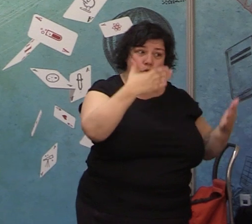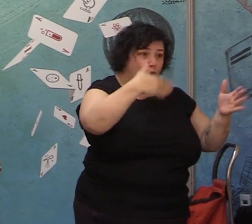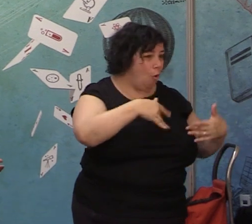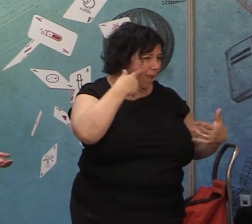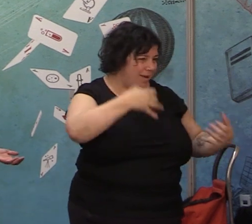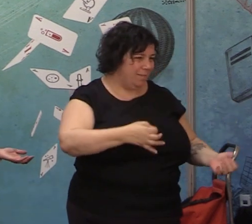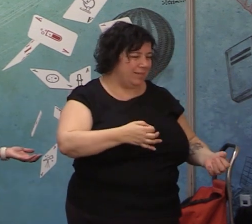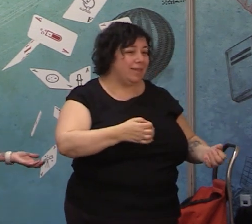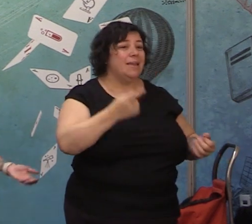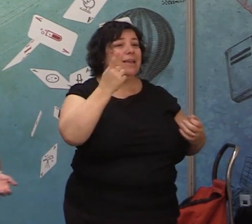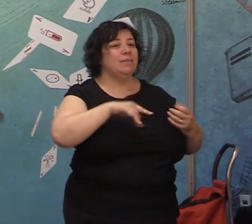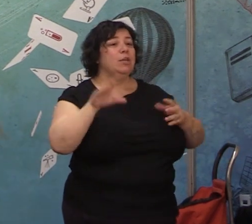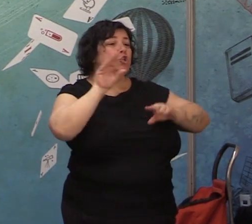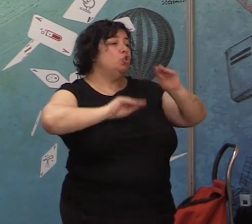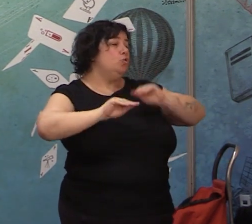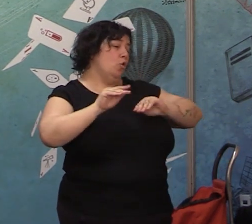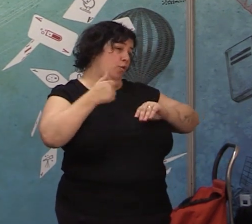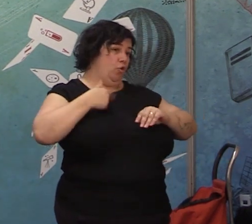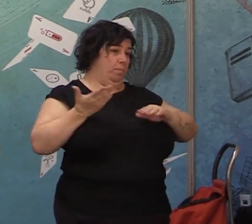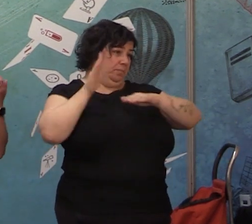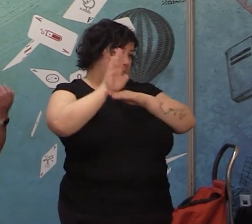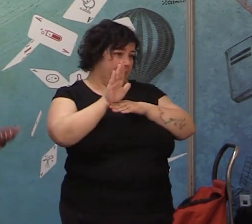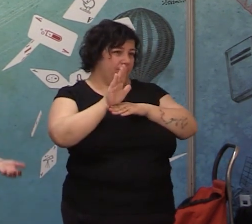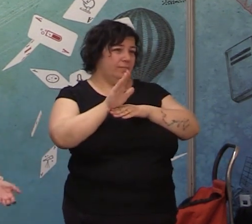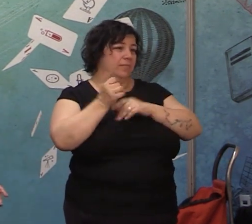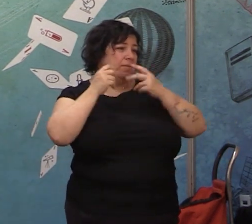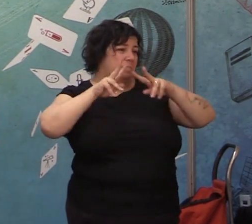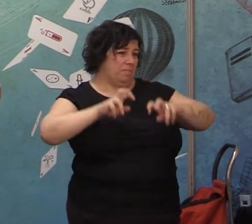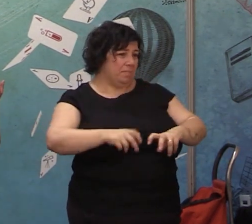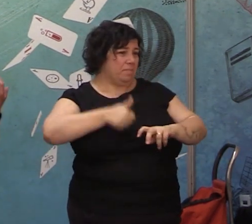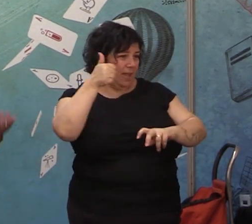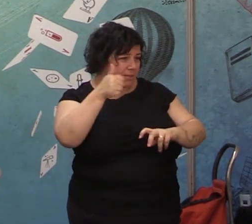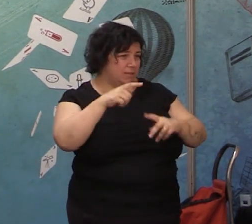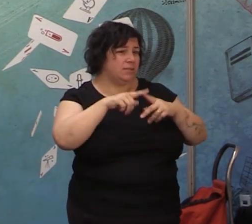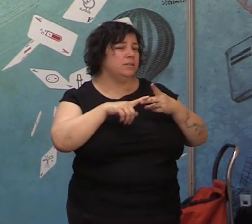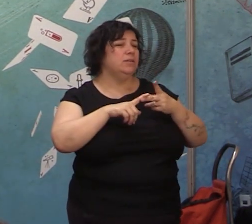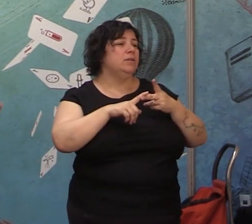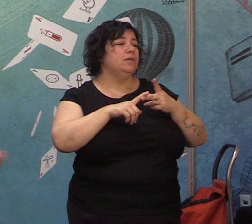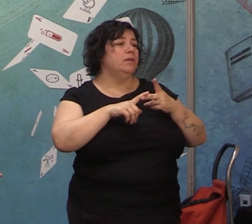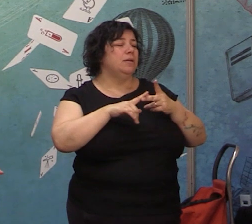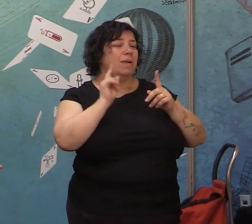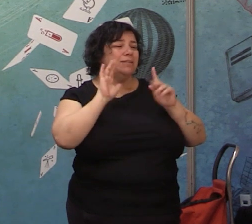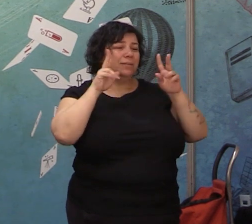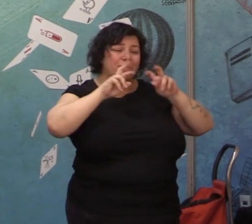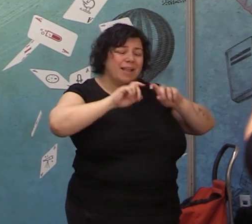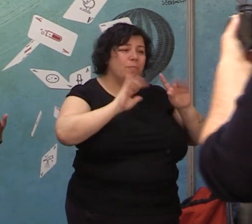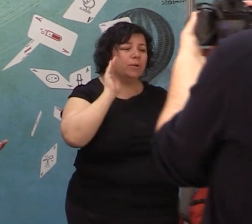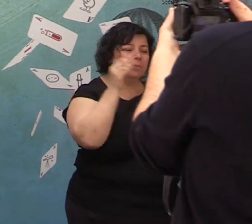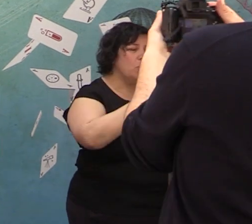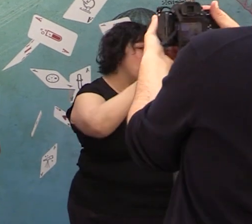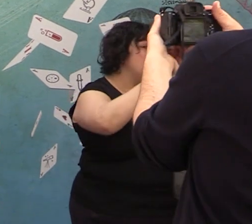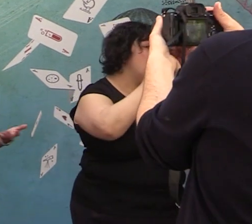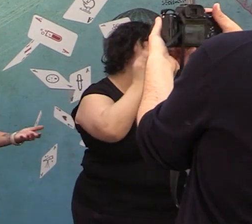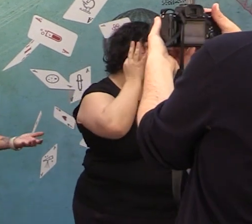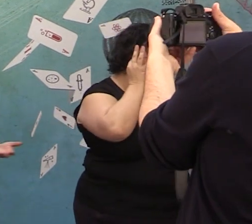Y las soluciones que yo propongo: más investigación exclusiva en mujeres